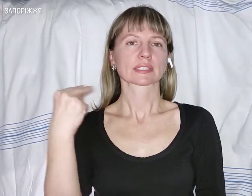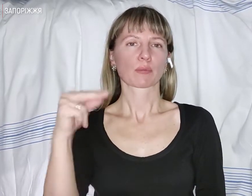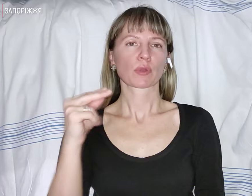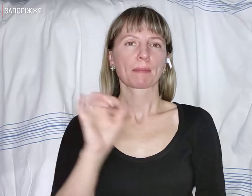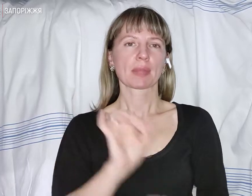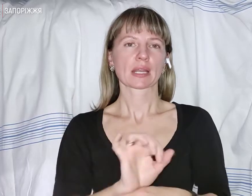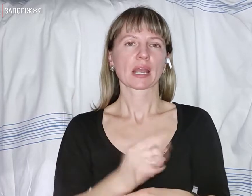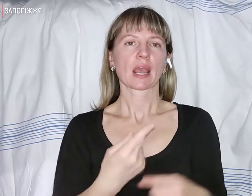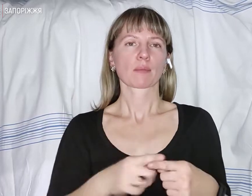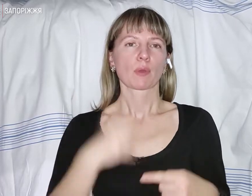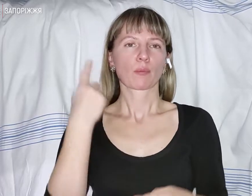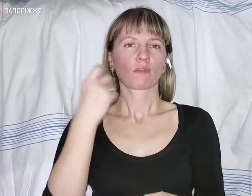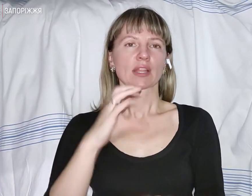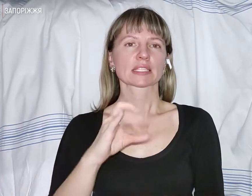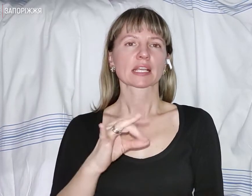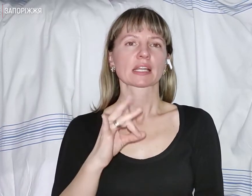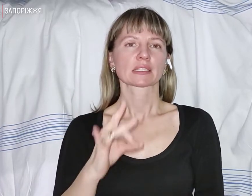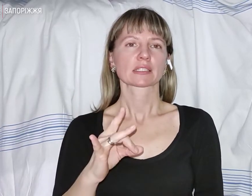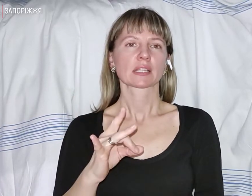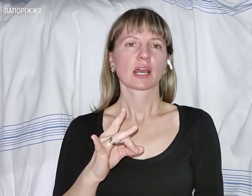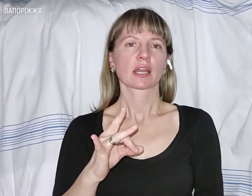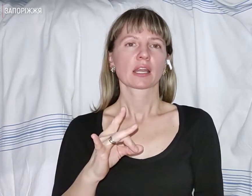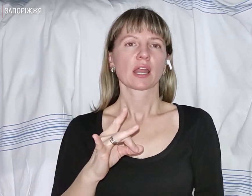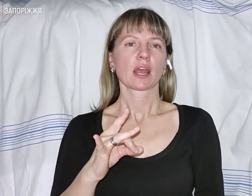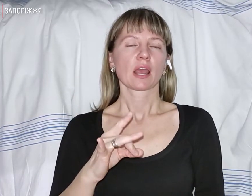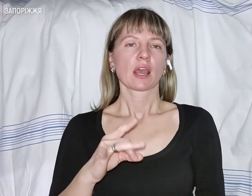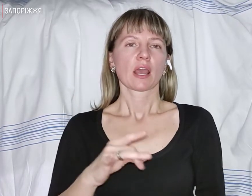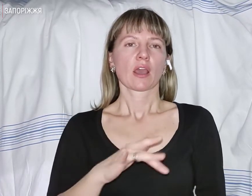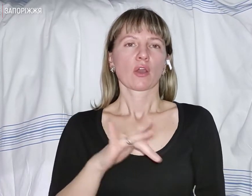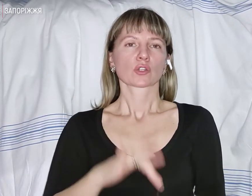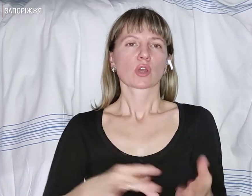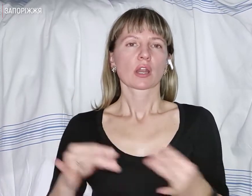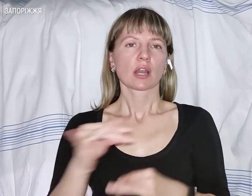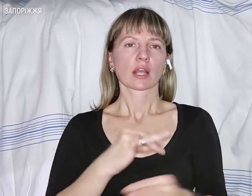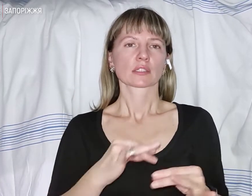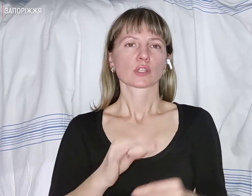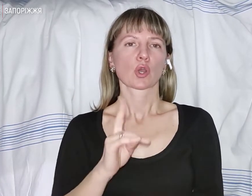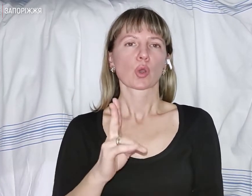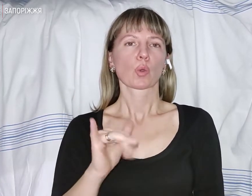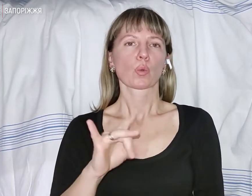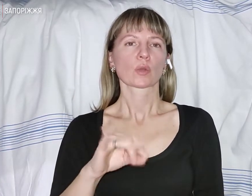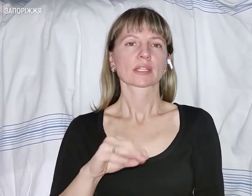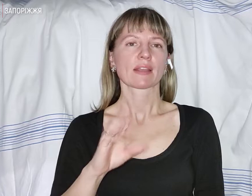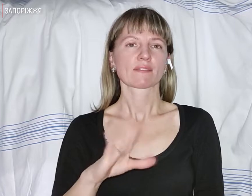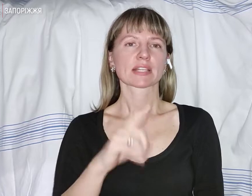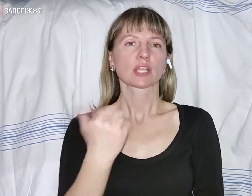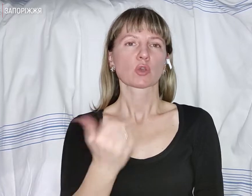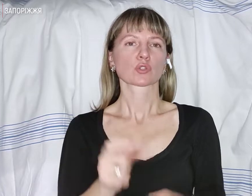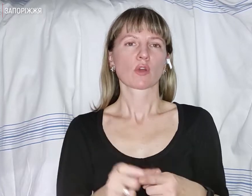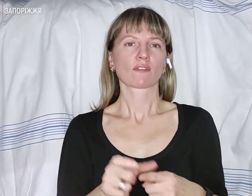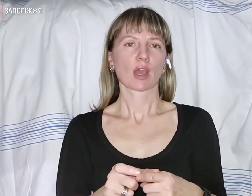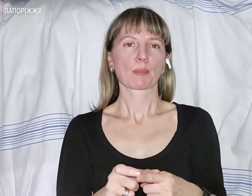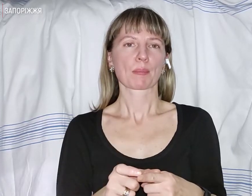Ну, у нас тоже плачет. Мягко побежали. Вообще, мы как с собой заходили, это было, конечно. Наш не